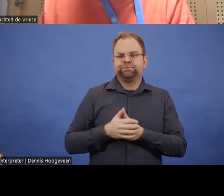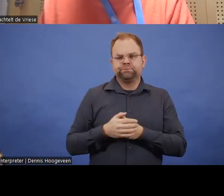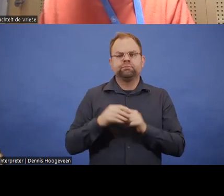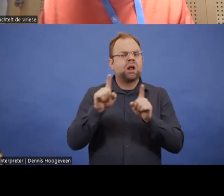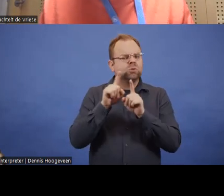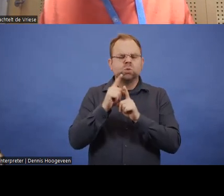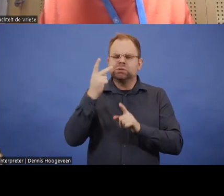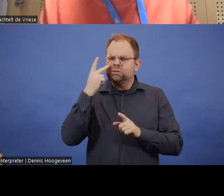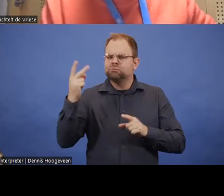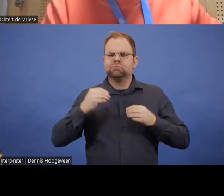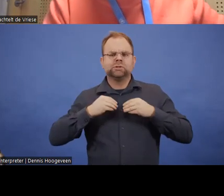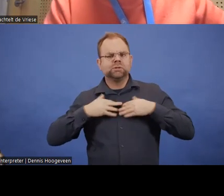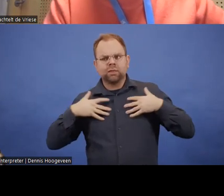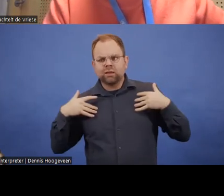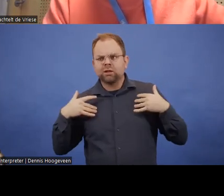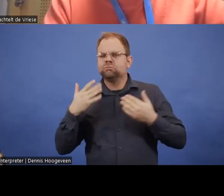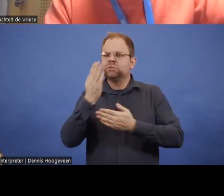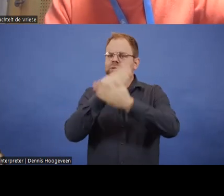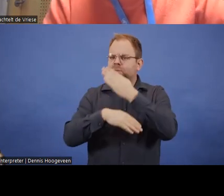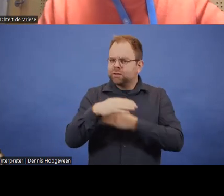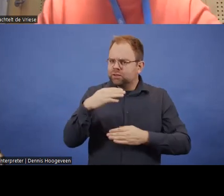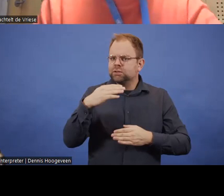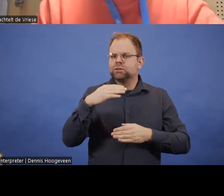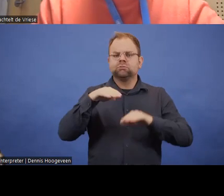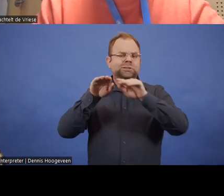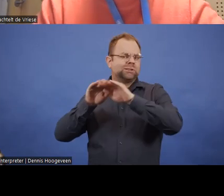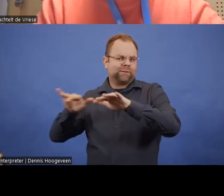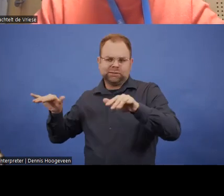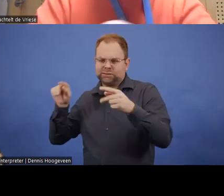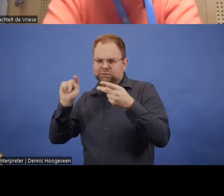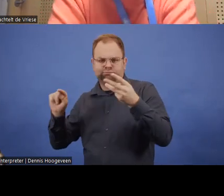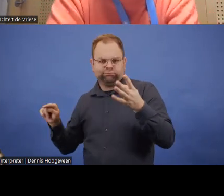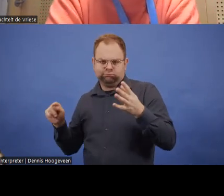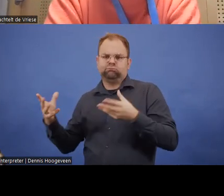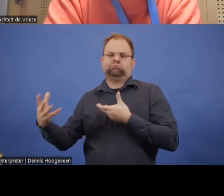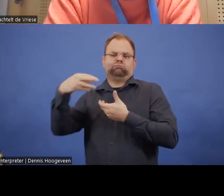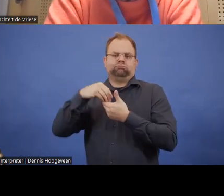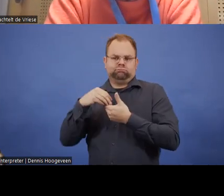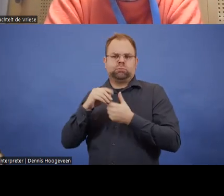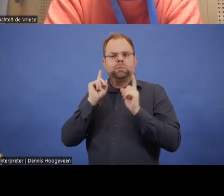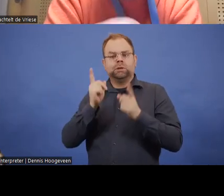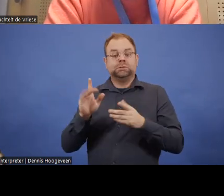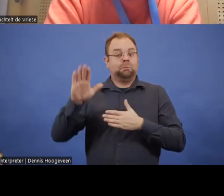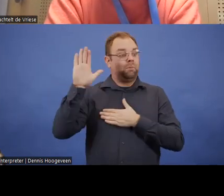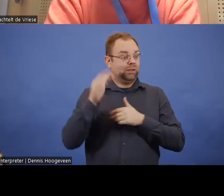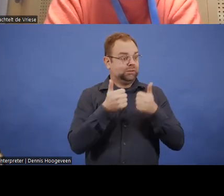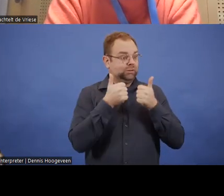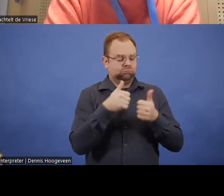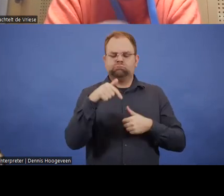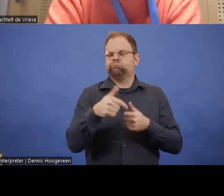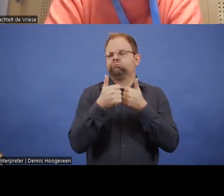para hacerlas para el foro global. Si movemos a la diapositiva siguiente, en cuanto a la